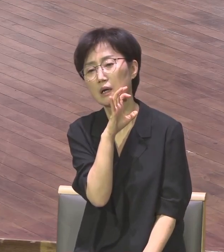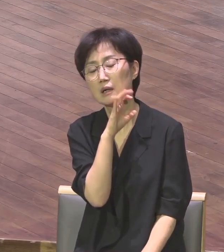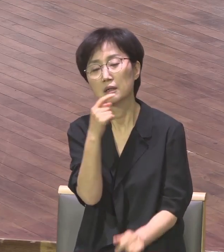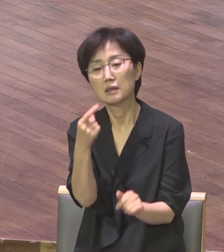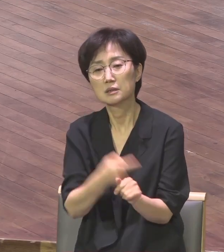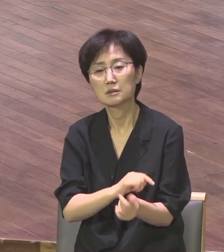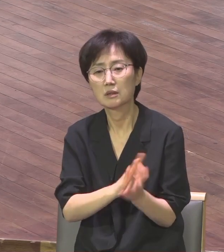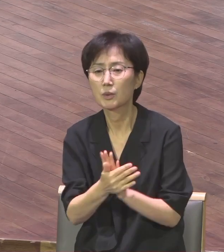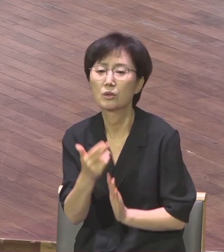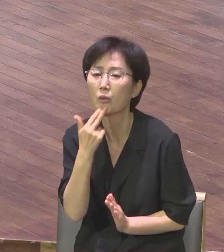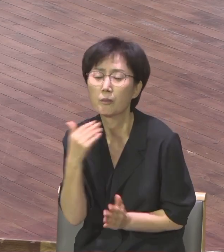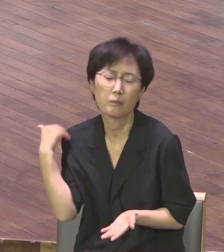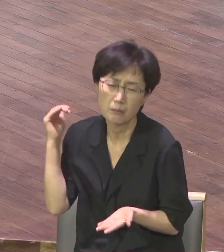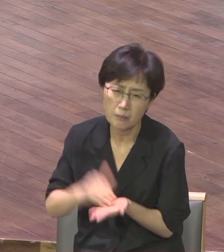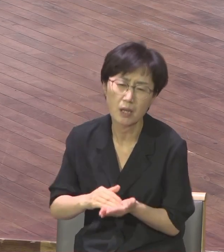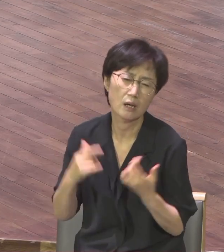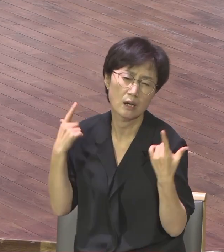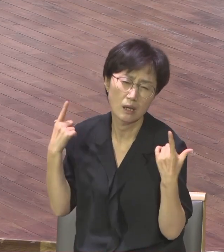겁니다.